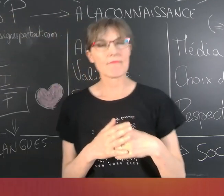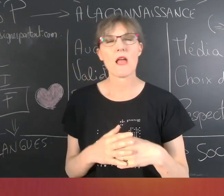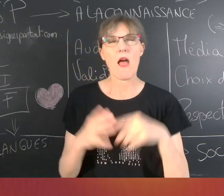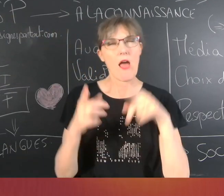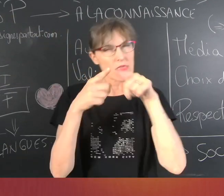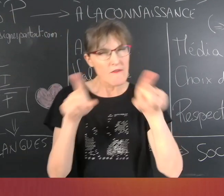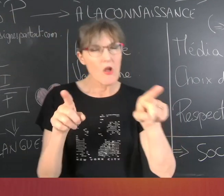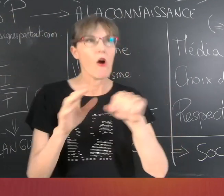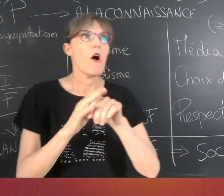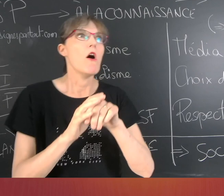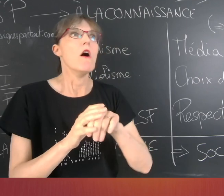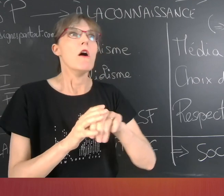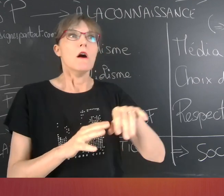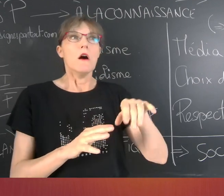Ensuite, le validisme.